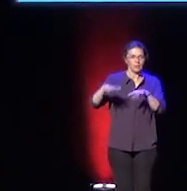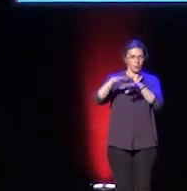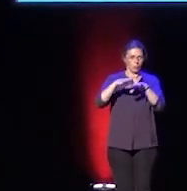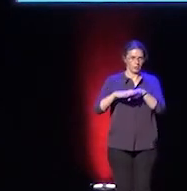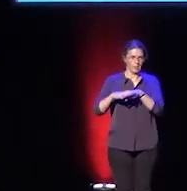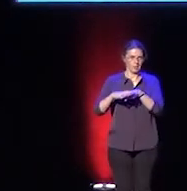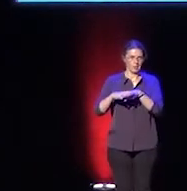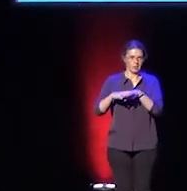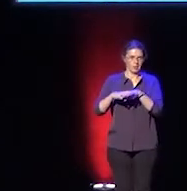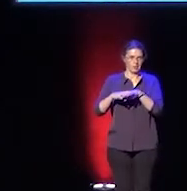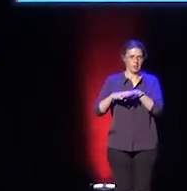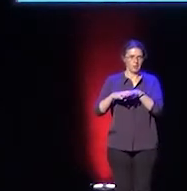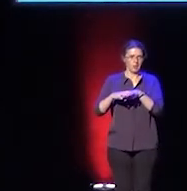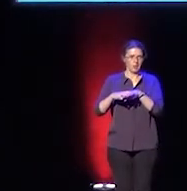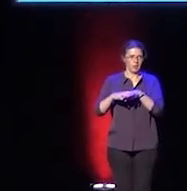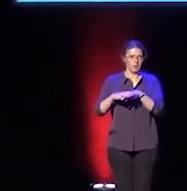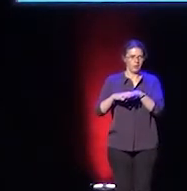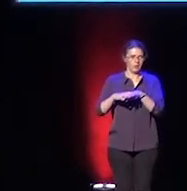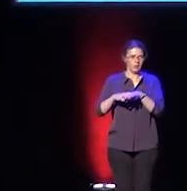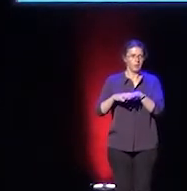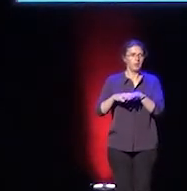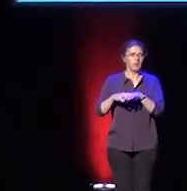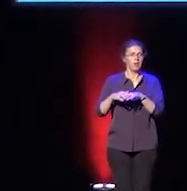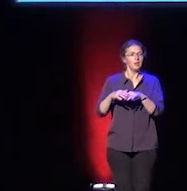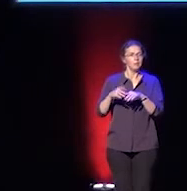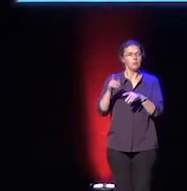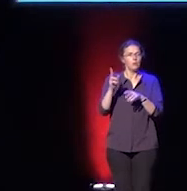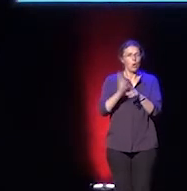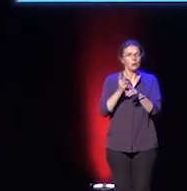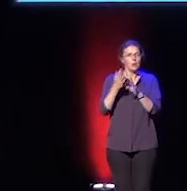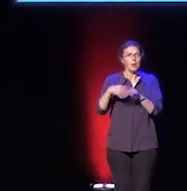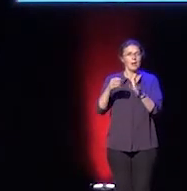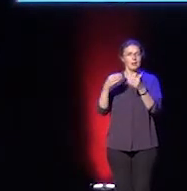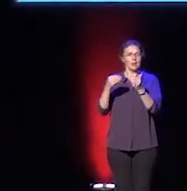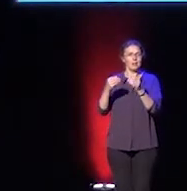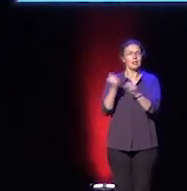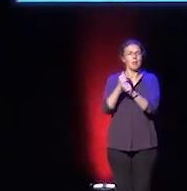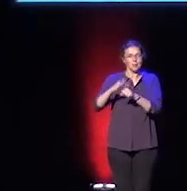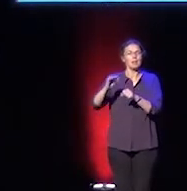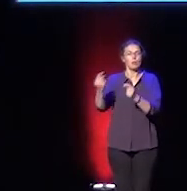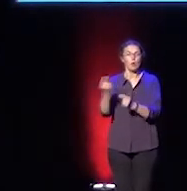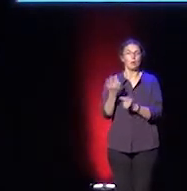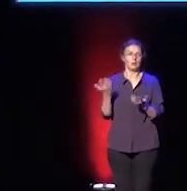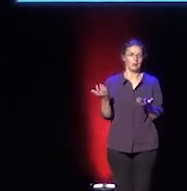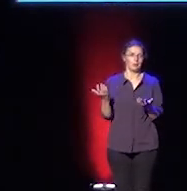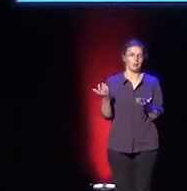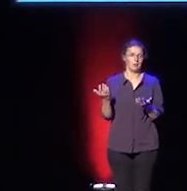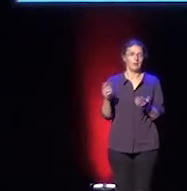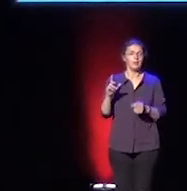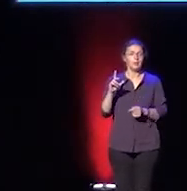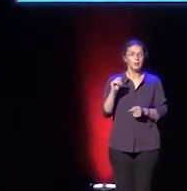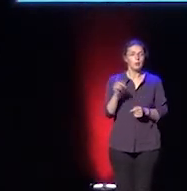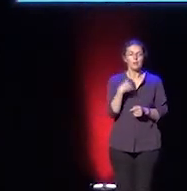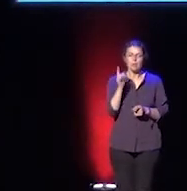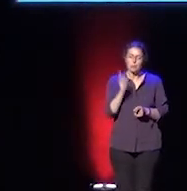Arbeitsplätze, zwar häufig noch qualifiziertere Arbeitsplätze, entstehen werden. Das heißt also, wir